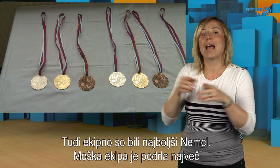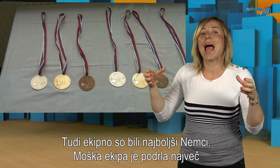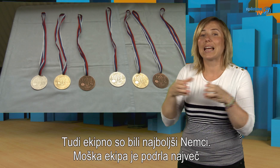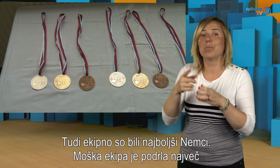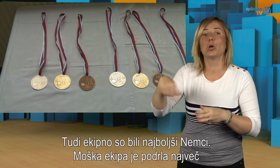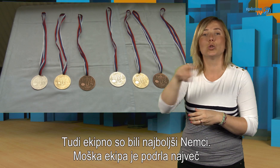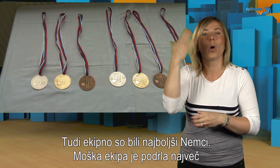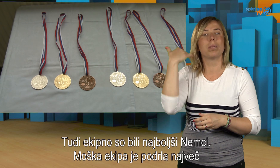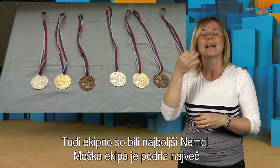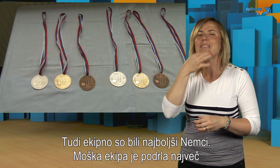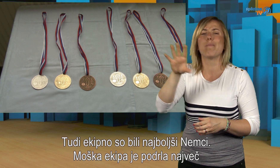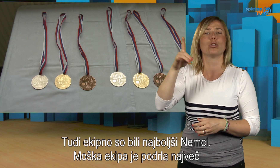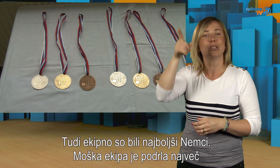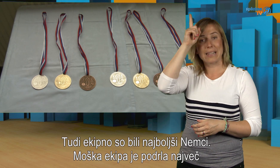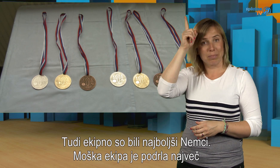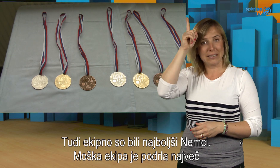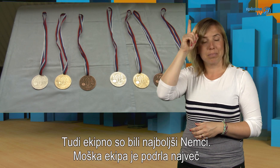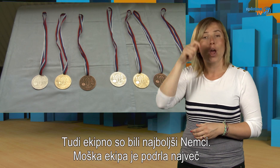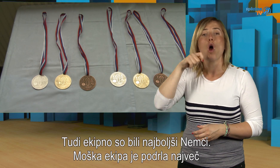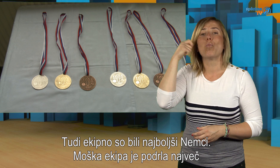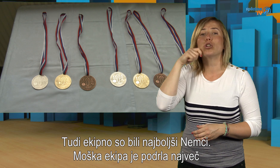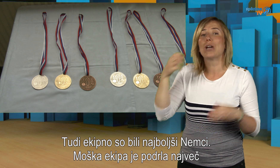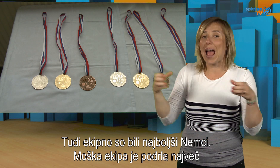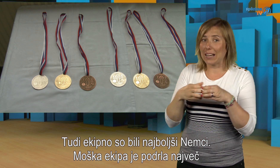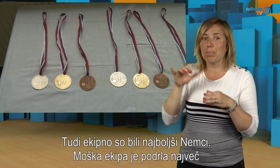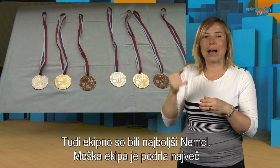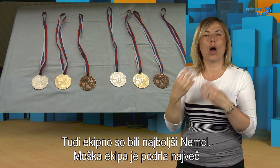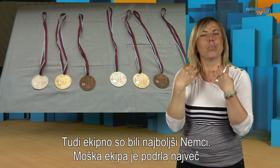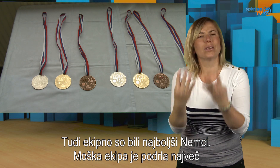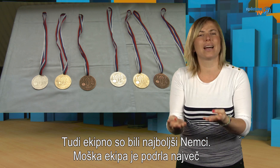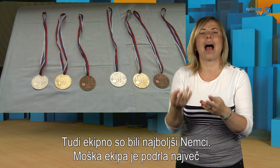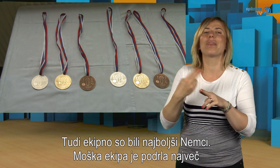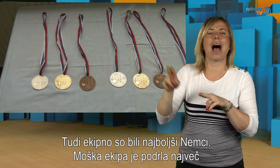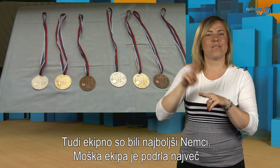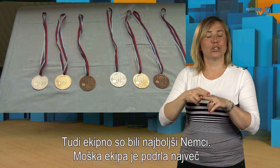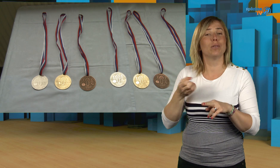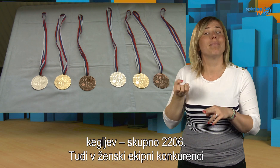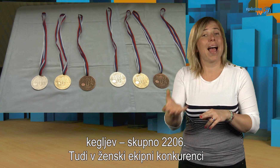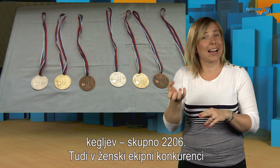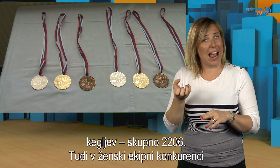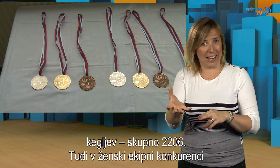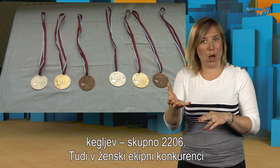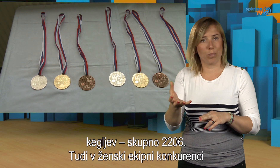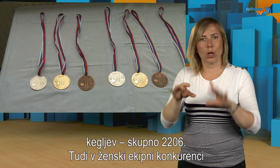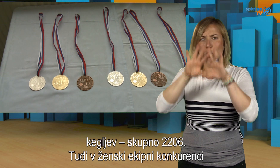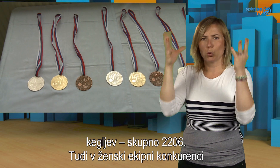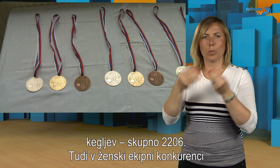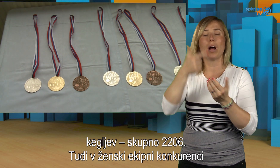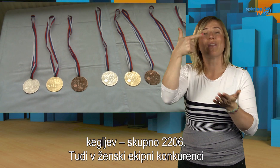Tudi ekipno so bili najboljši Nemci. Moška ekipa je podrla največ kegljev, skupno 2206.